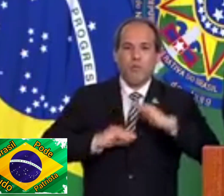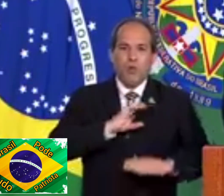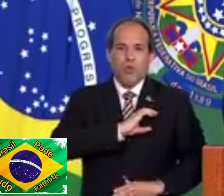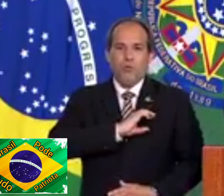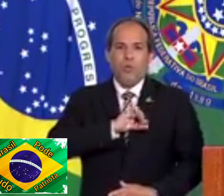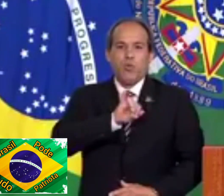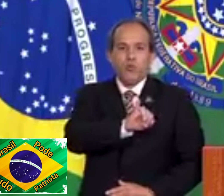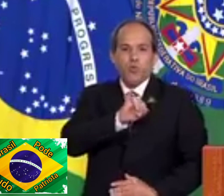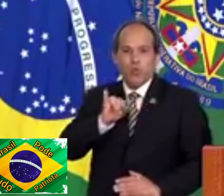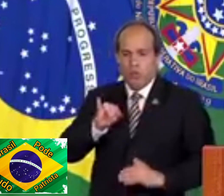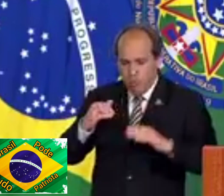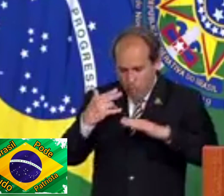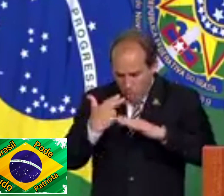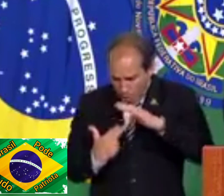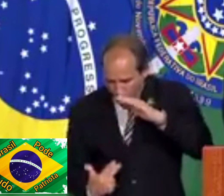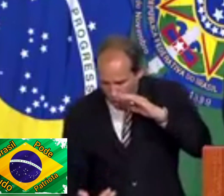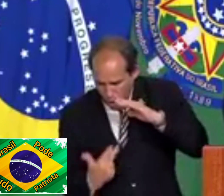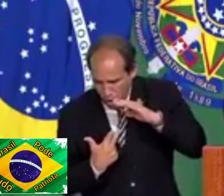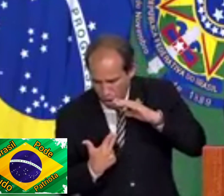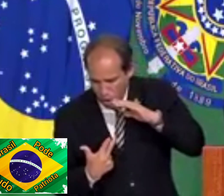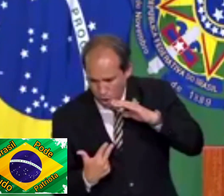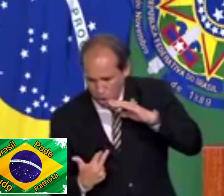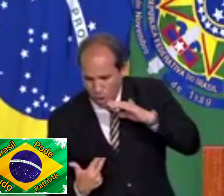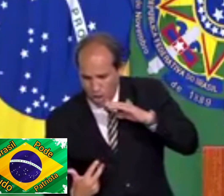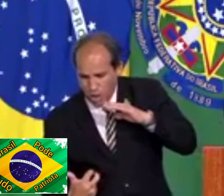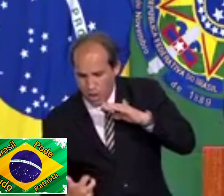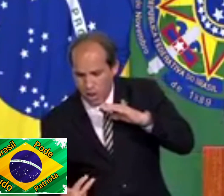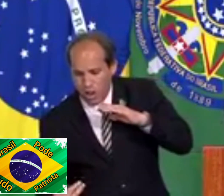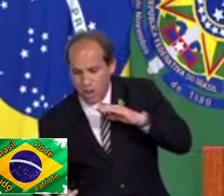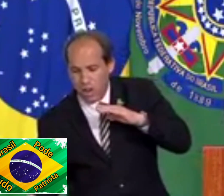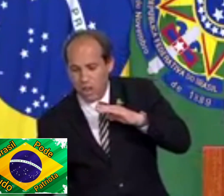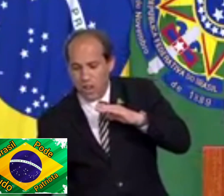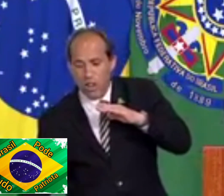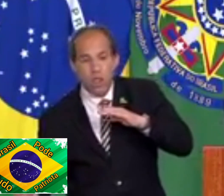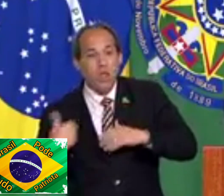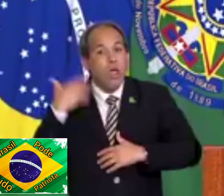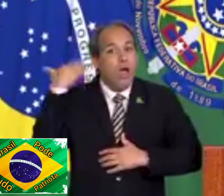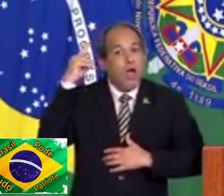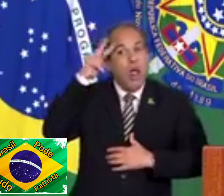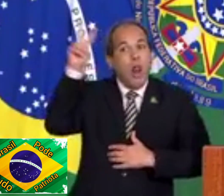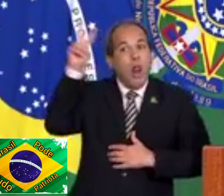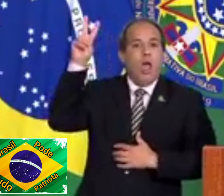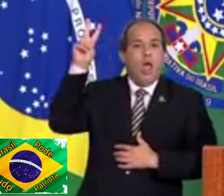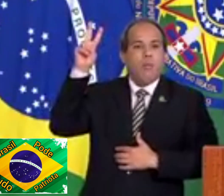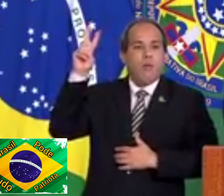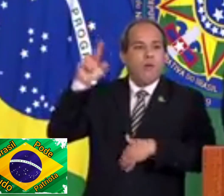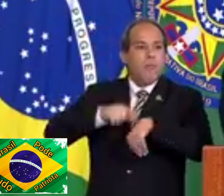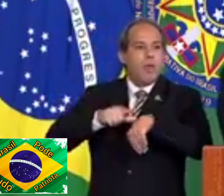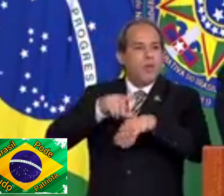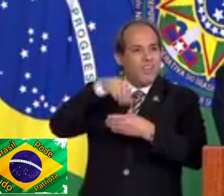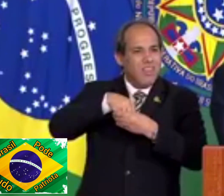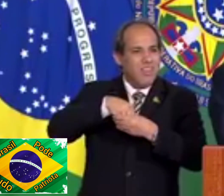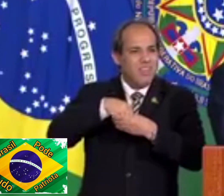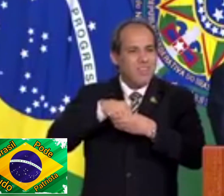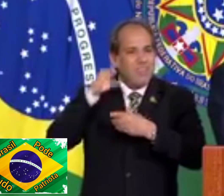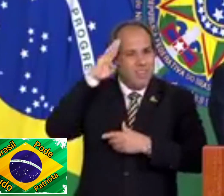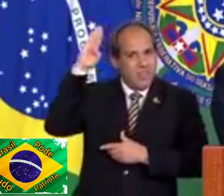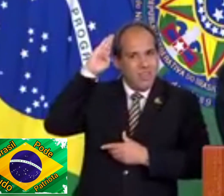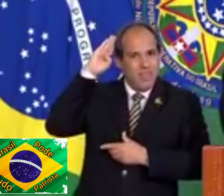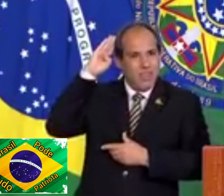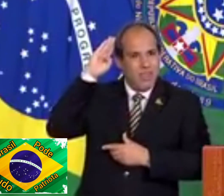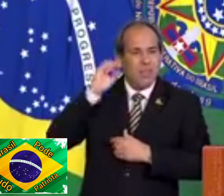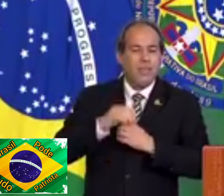Naquele tempo, Tarcísio, eu me lembrava do nosso tempo da Academia Militar das Agulhas Negras, onde, fim de